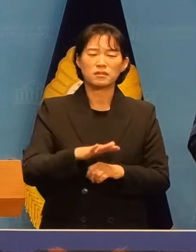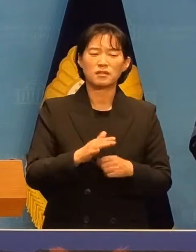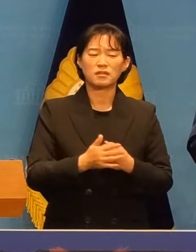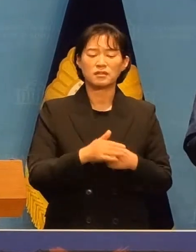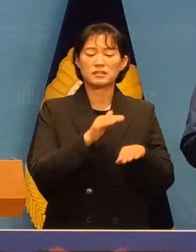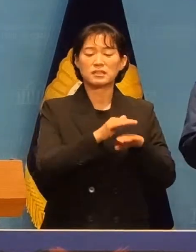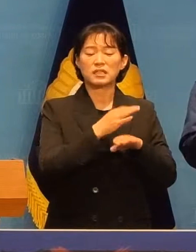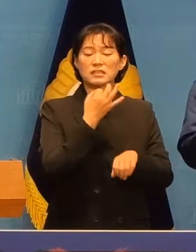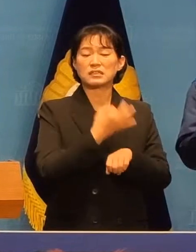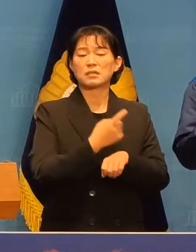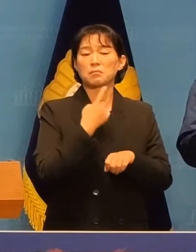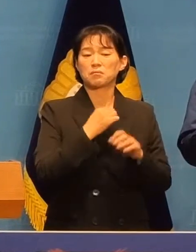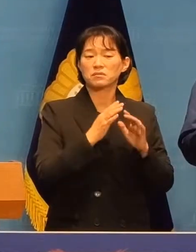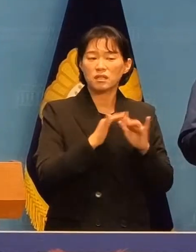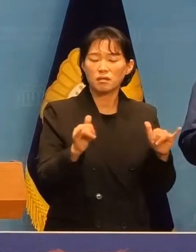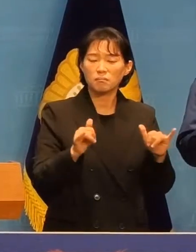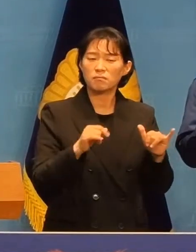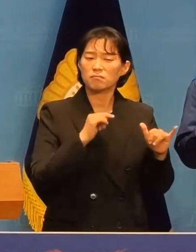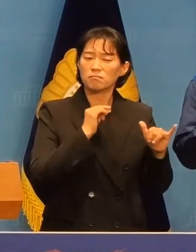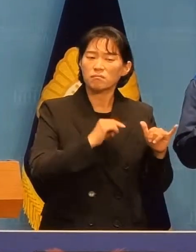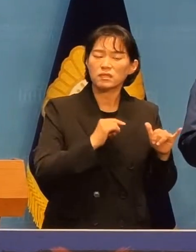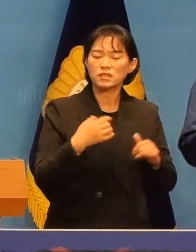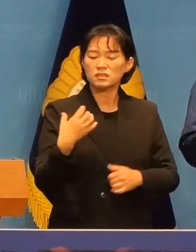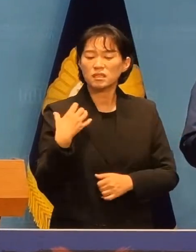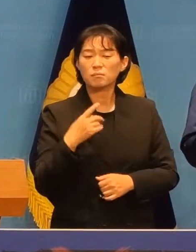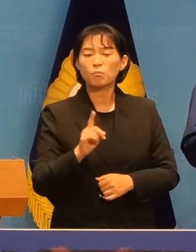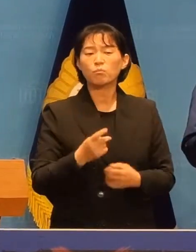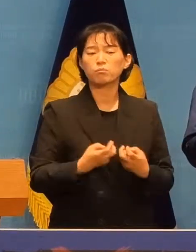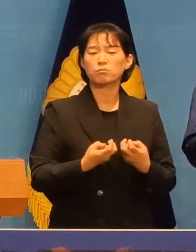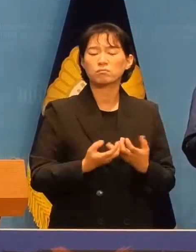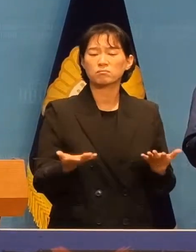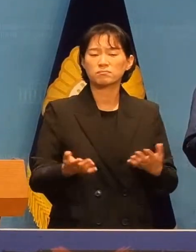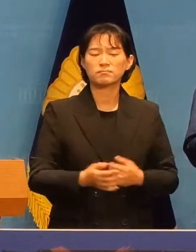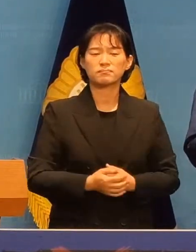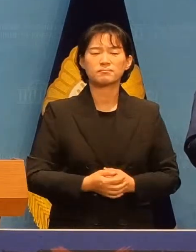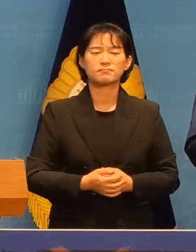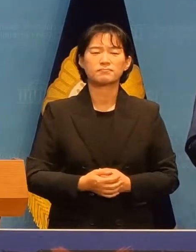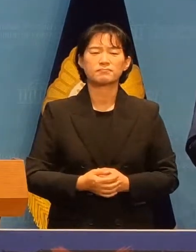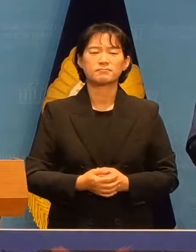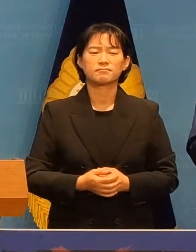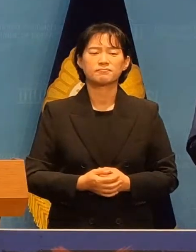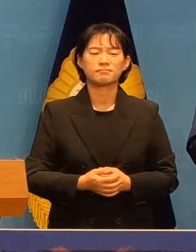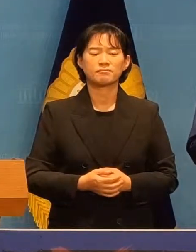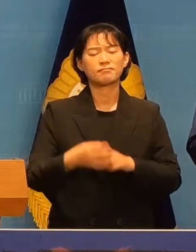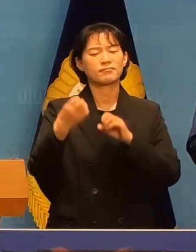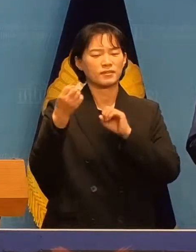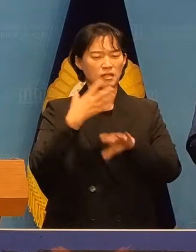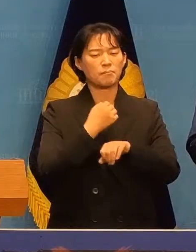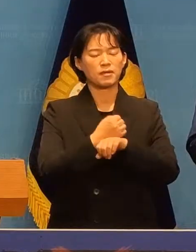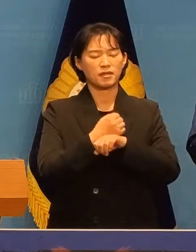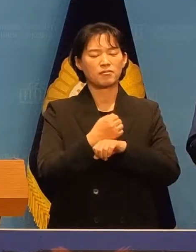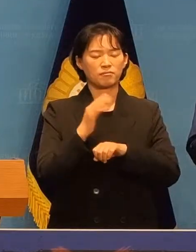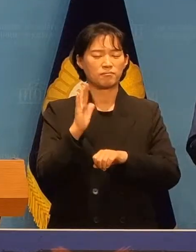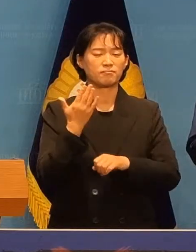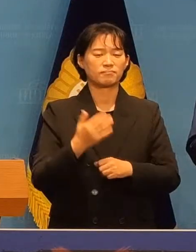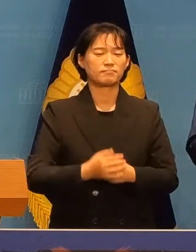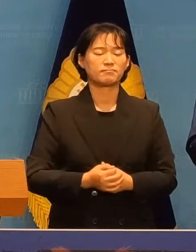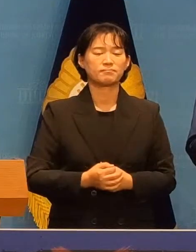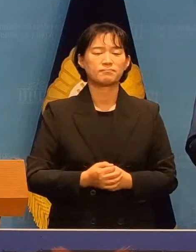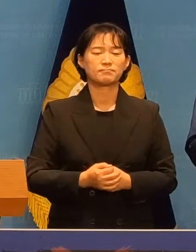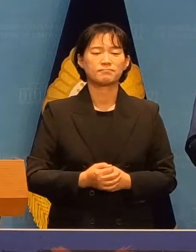이미 차량을 구매했거나 구매할 소비자에 대한 책임은 그러면 어떻게 하겠다는 것인지 답변을 해야 되죠.